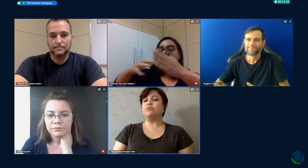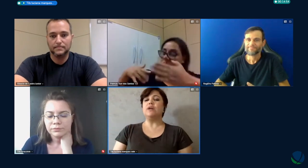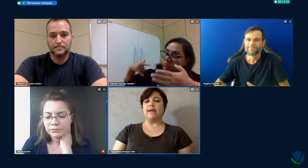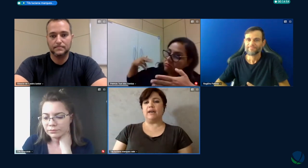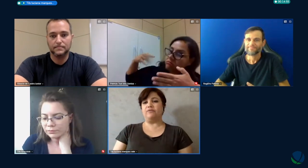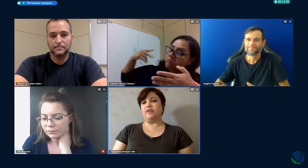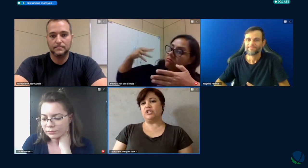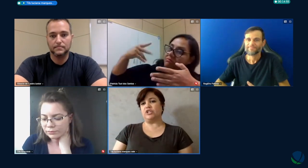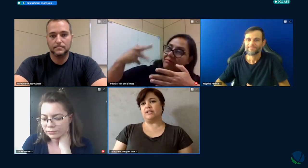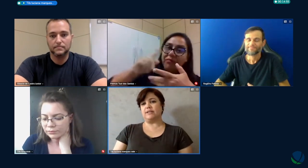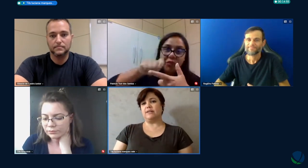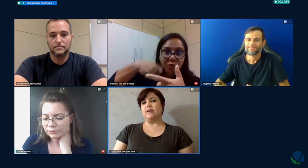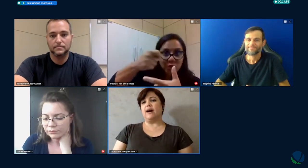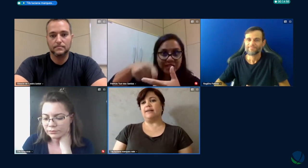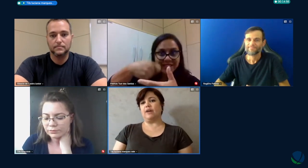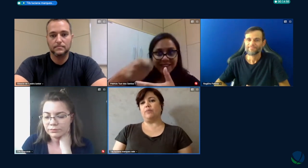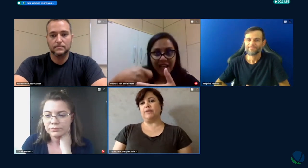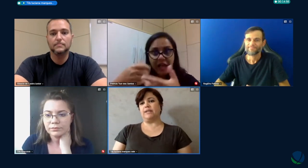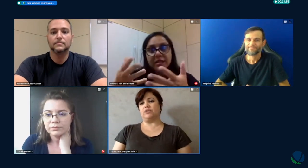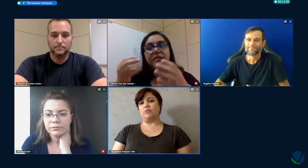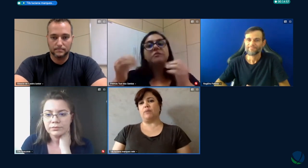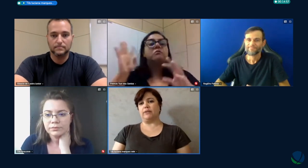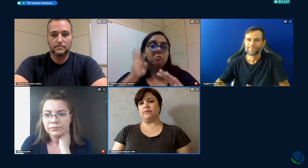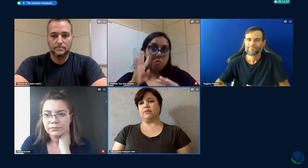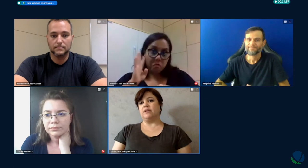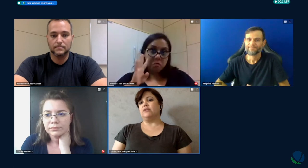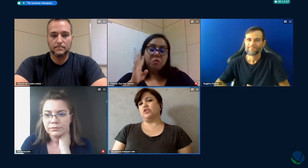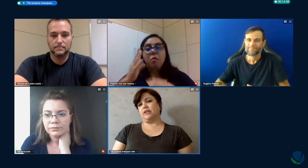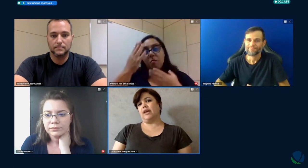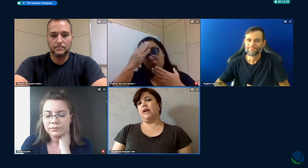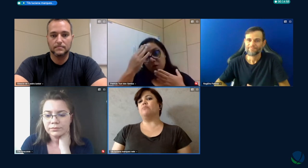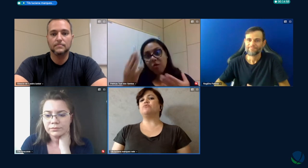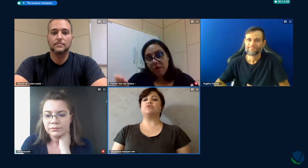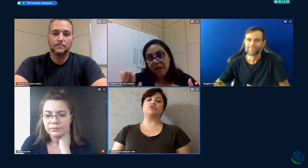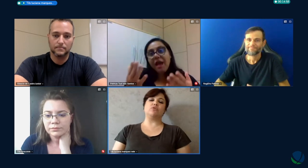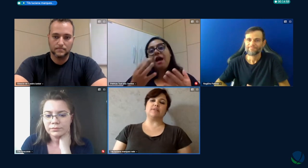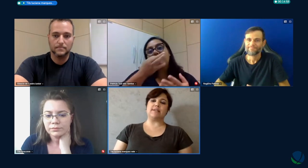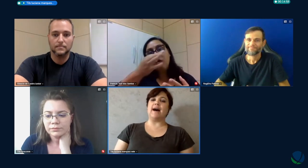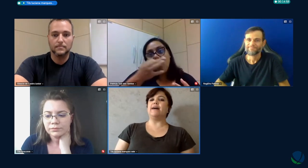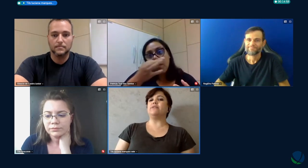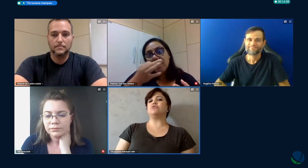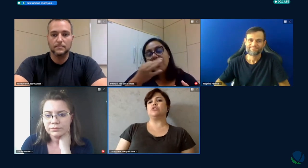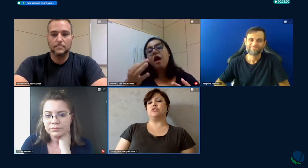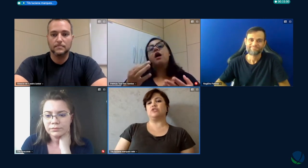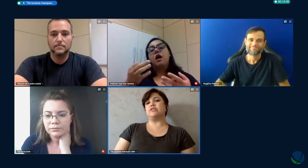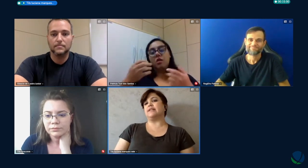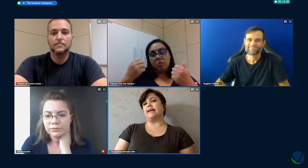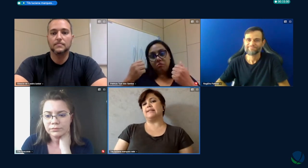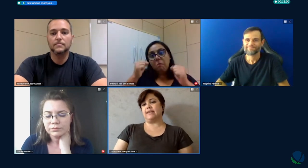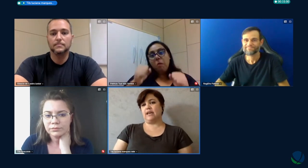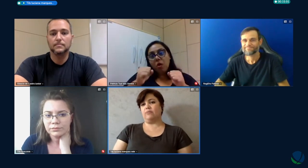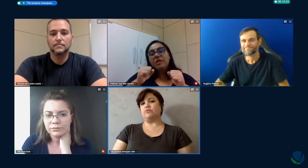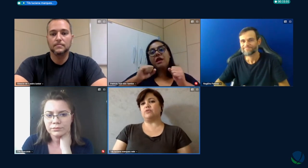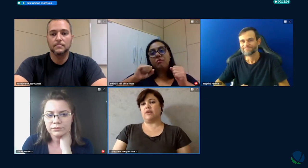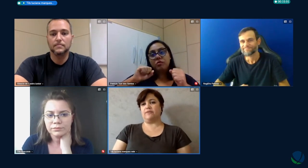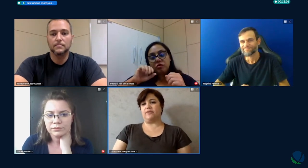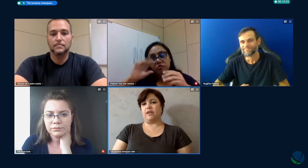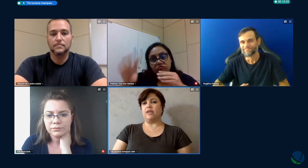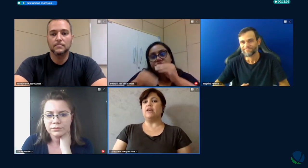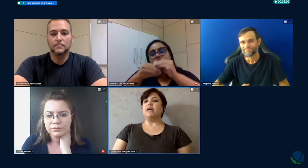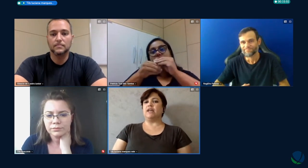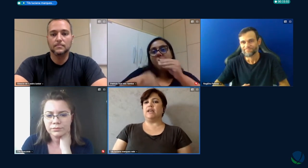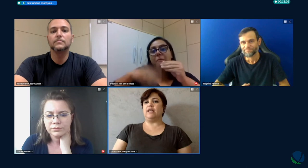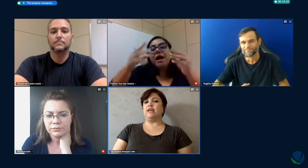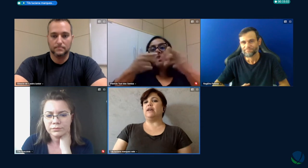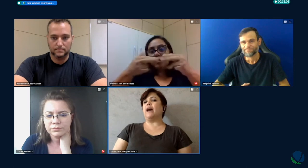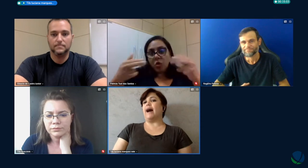esse quadro em fichas até o presente momento, de termos e de glossários, de sinais termos,